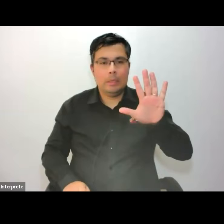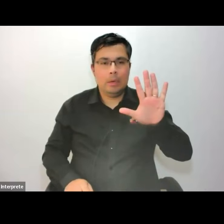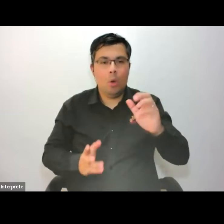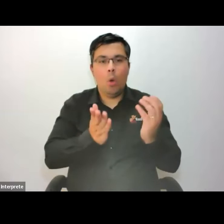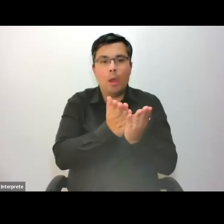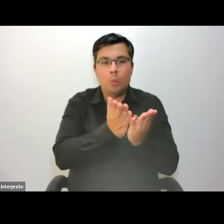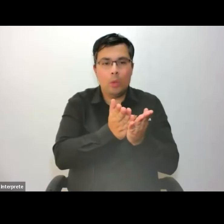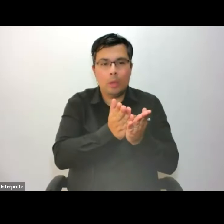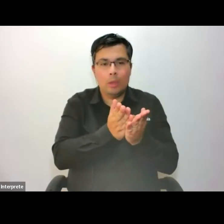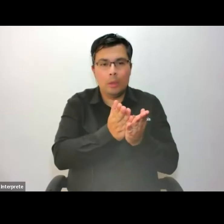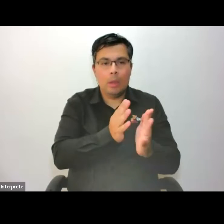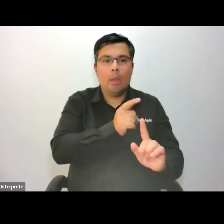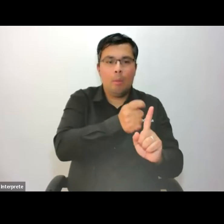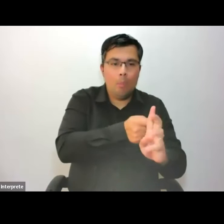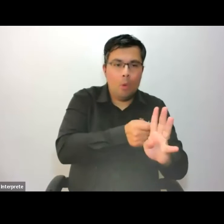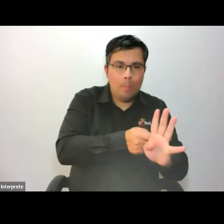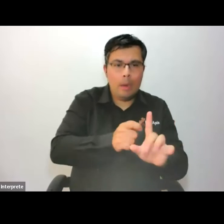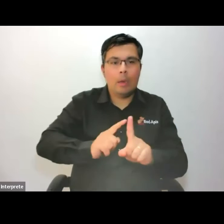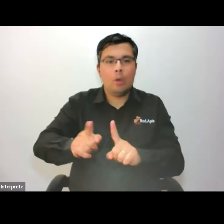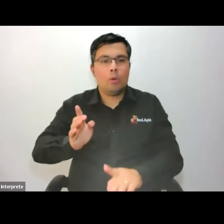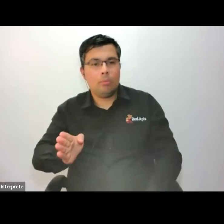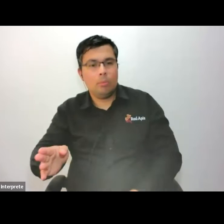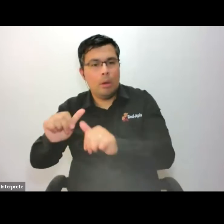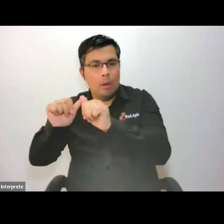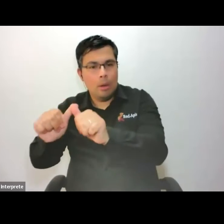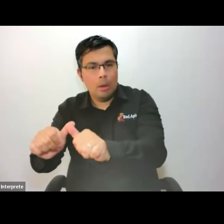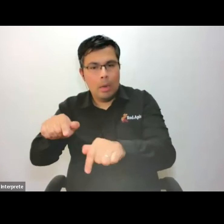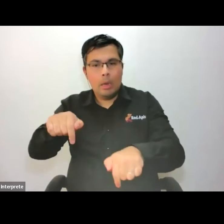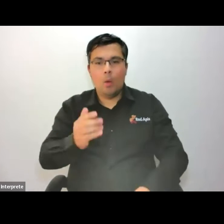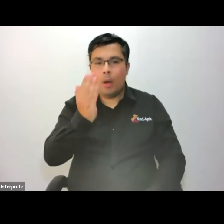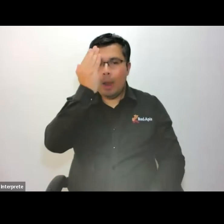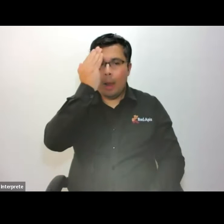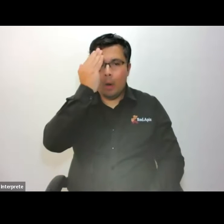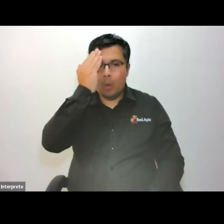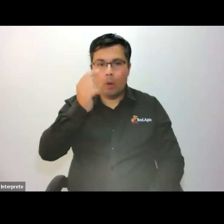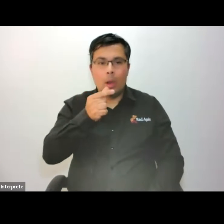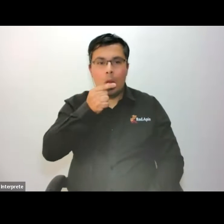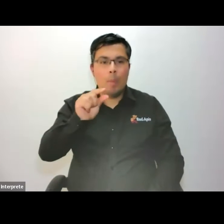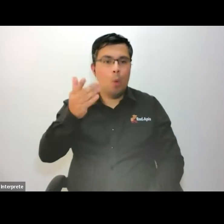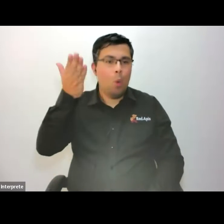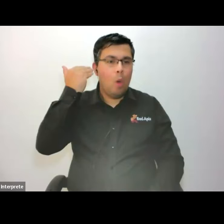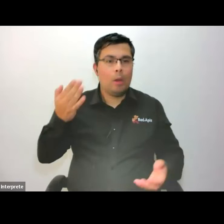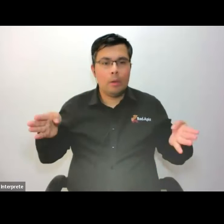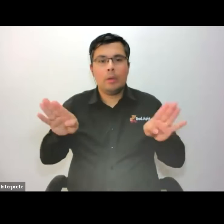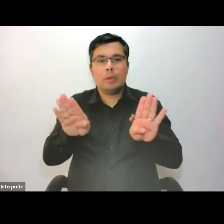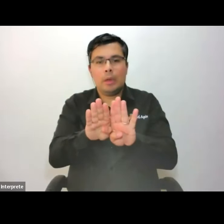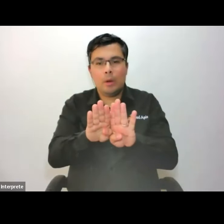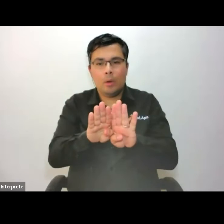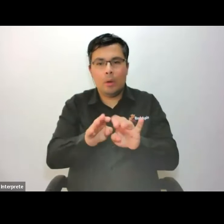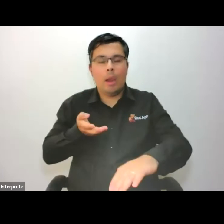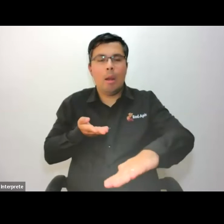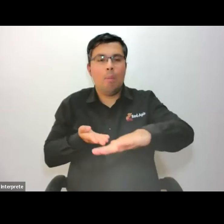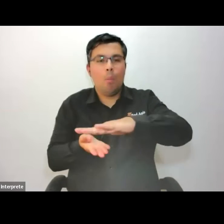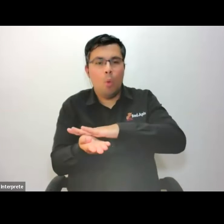luego, en agosto, que hace poco cerró, viene el proceso excepcional para los estudiantes con discapacidad, que